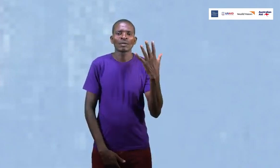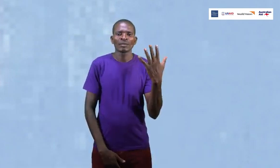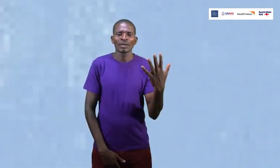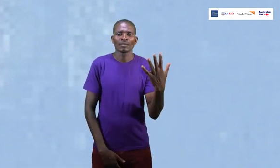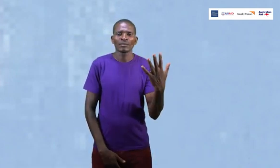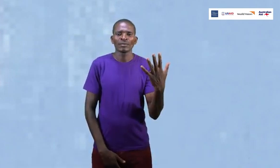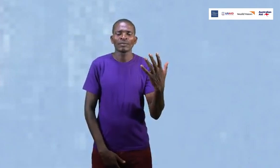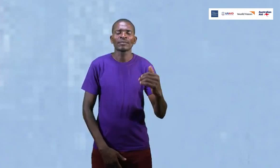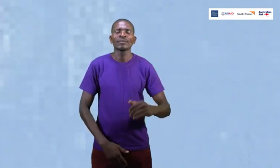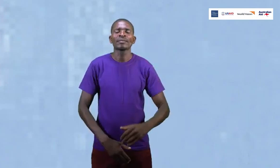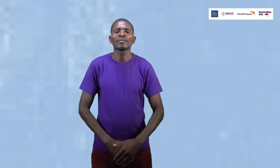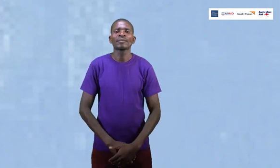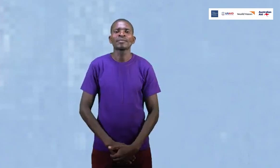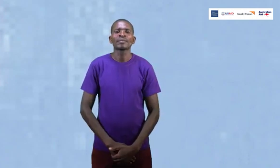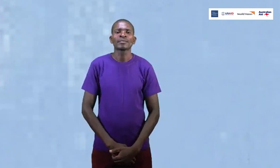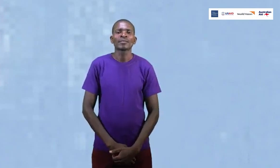Funso lachisanu.